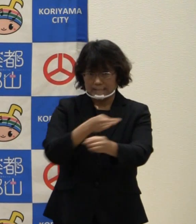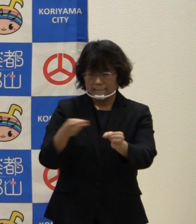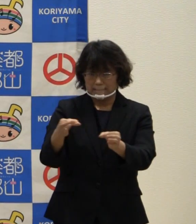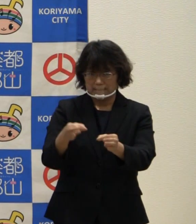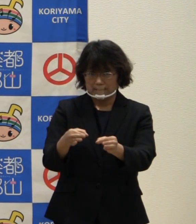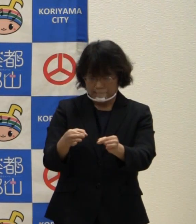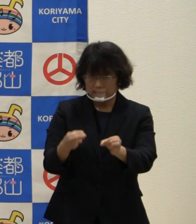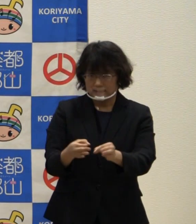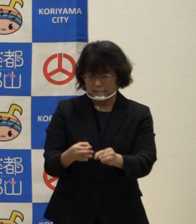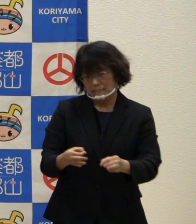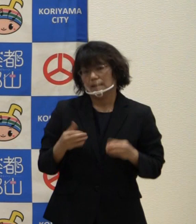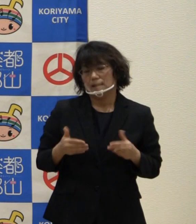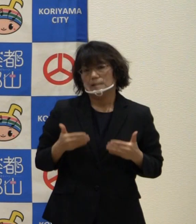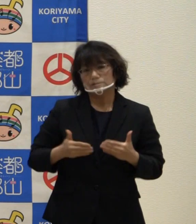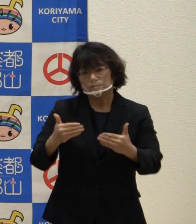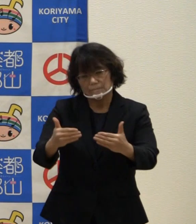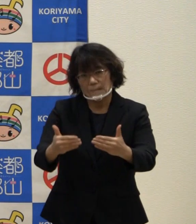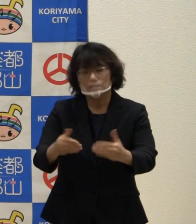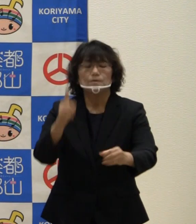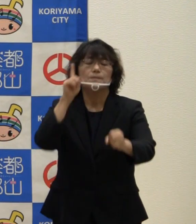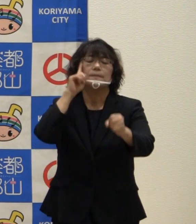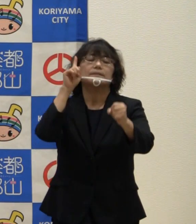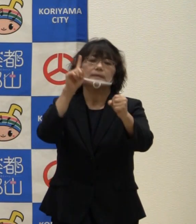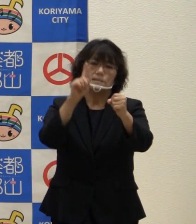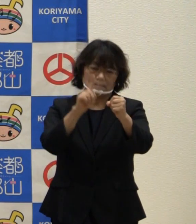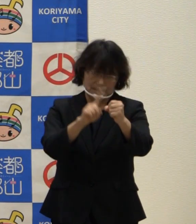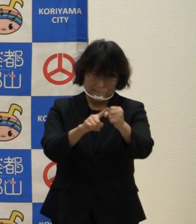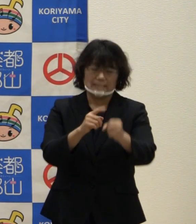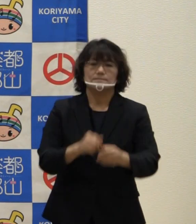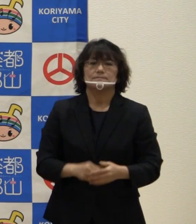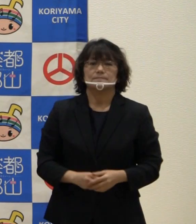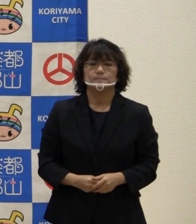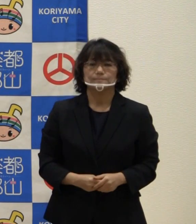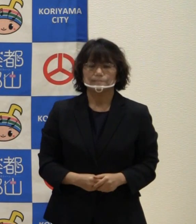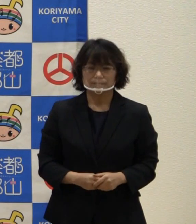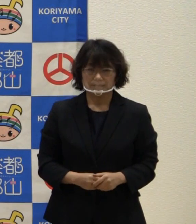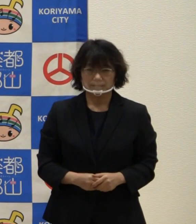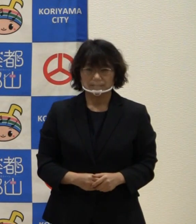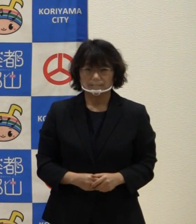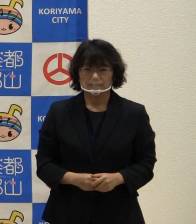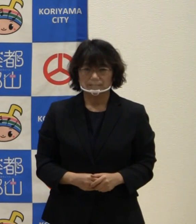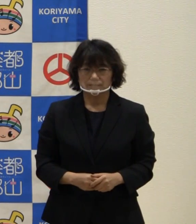めるようにしてまいるということを目指しております。で、